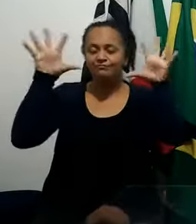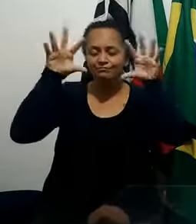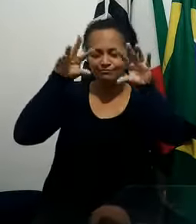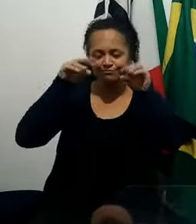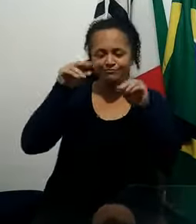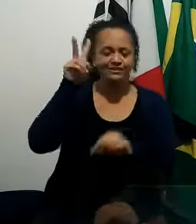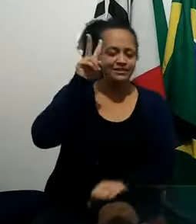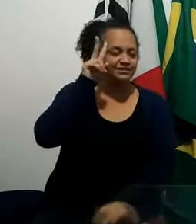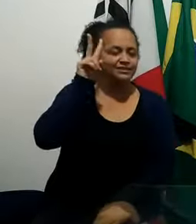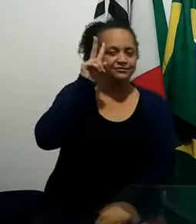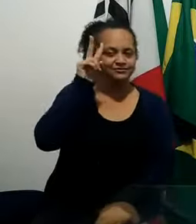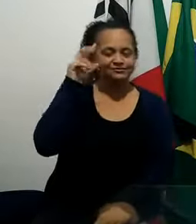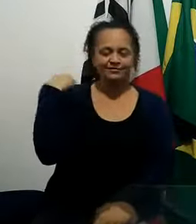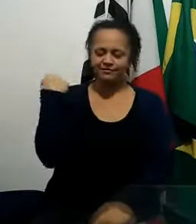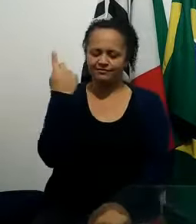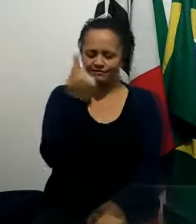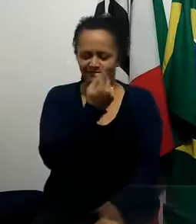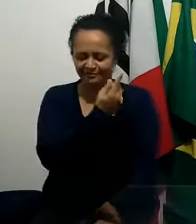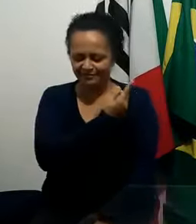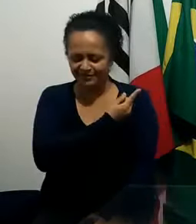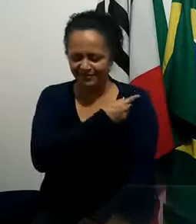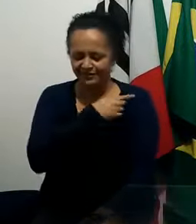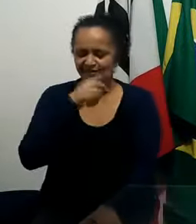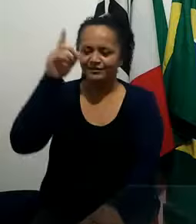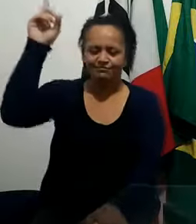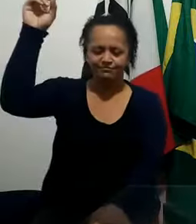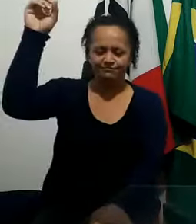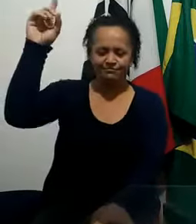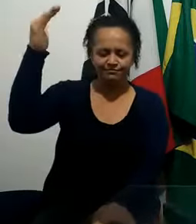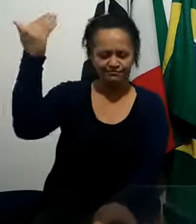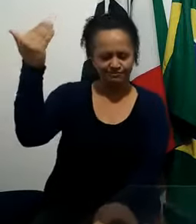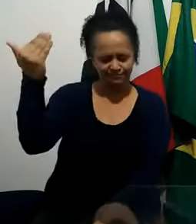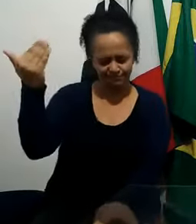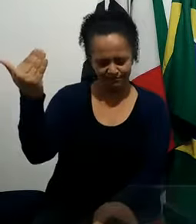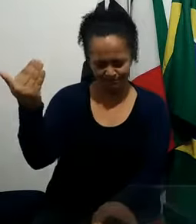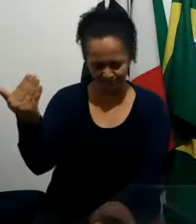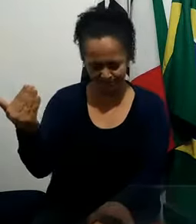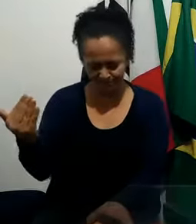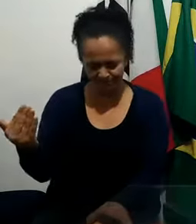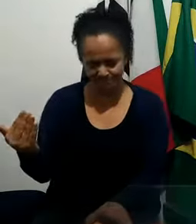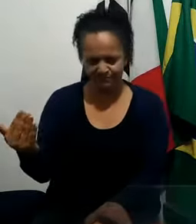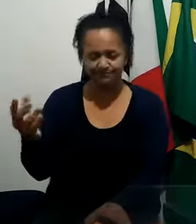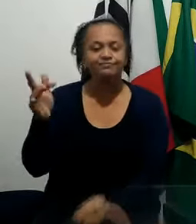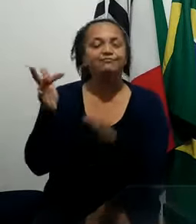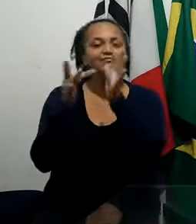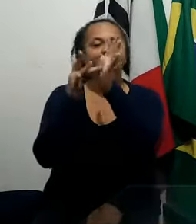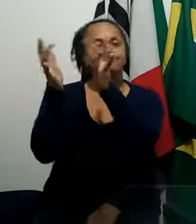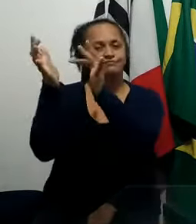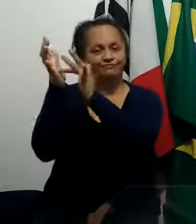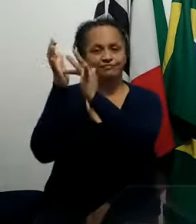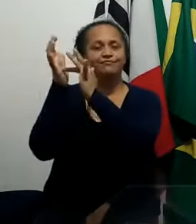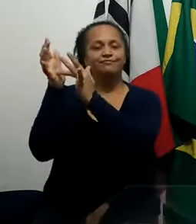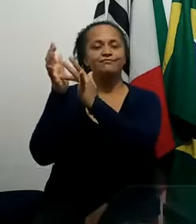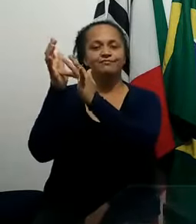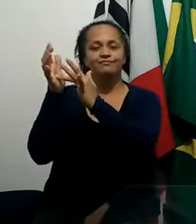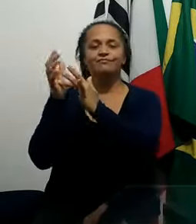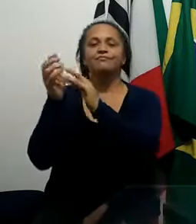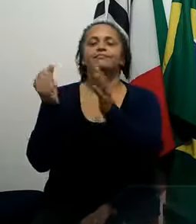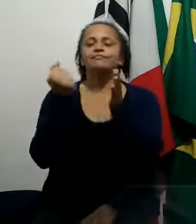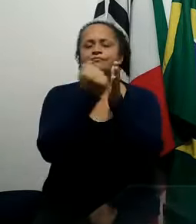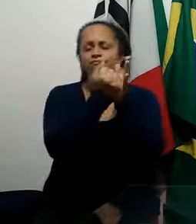segunda-feira, nós entramos junto ao trono da graça, pelo novo e vivo caminho que é Jesus, pelo sangue da